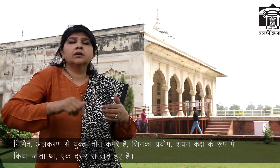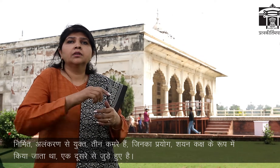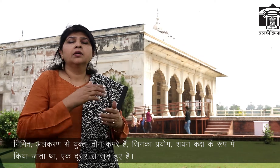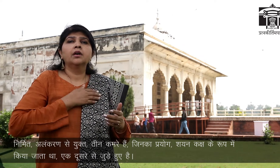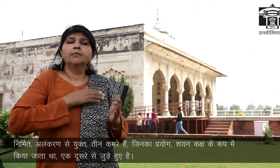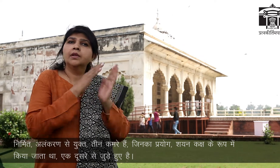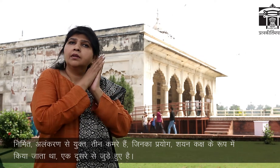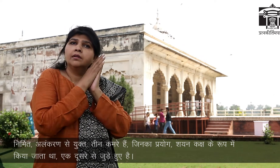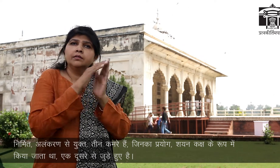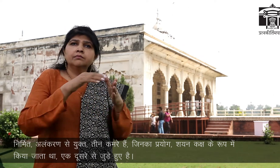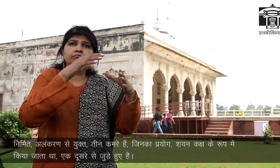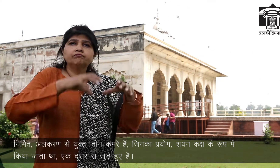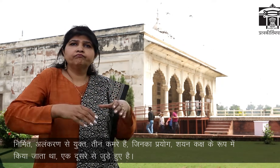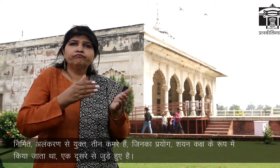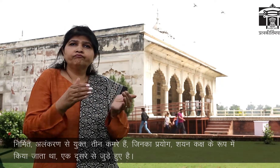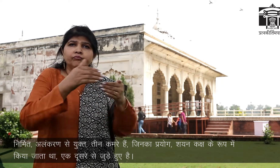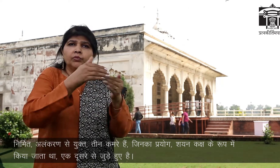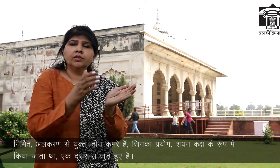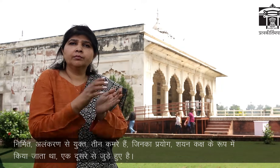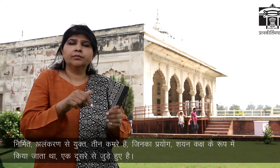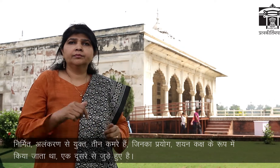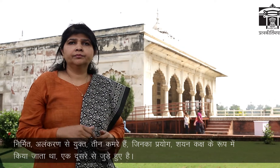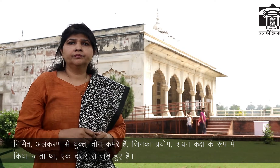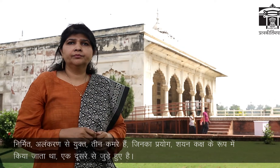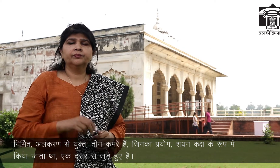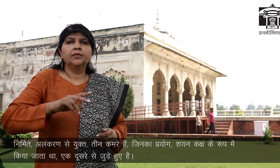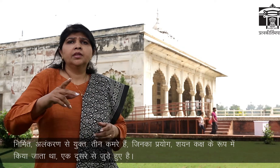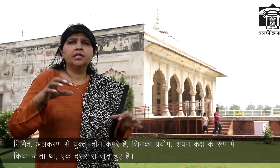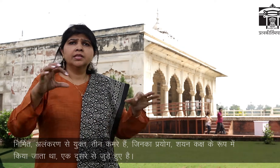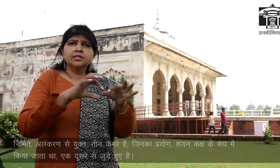शयन कक्ष के रूप में किया जाता था। ये एक दूसरे से जुड़े हुए हैं।